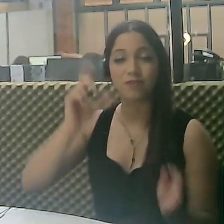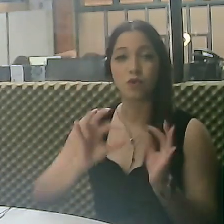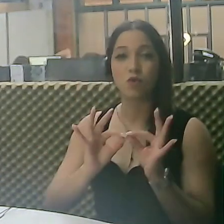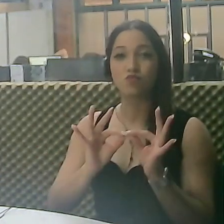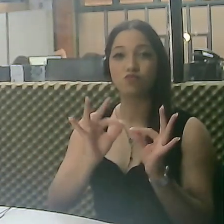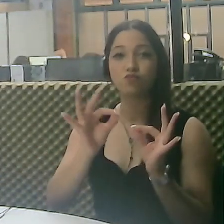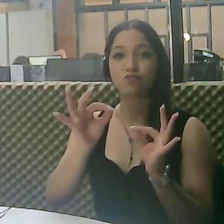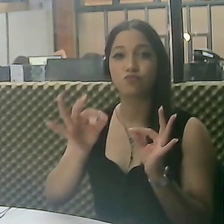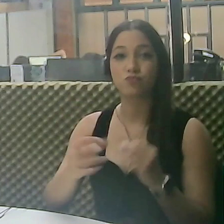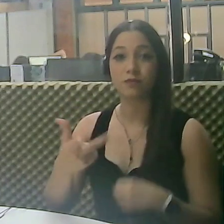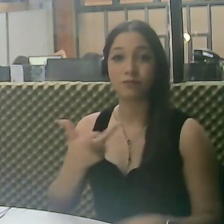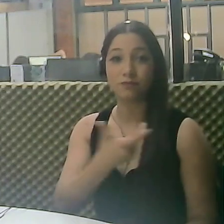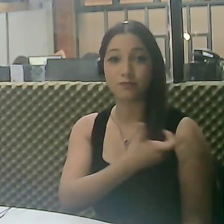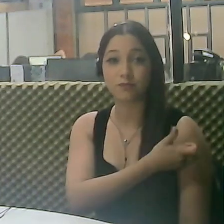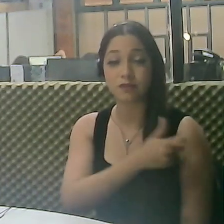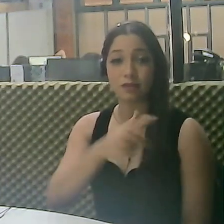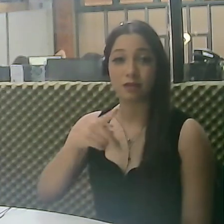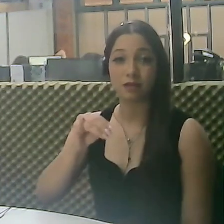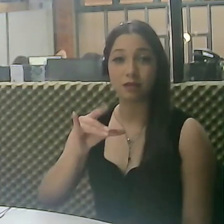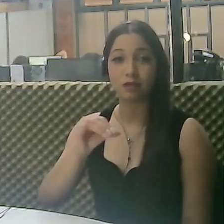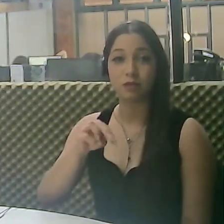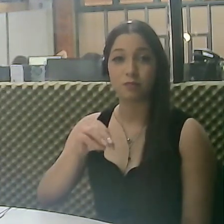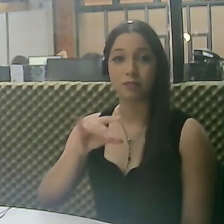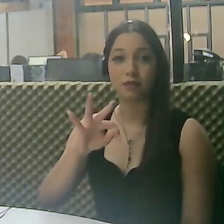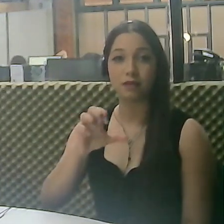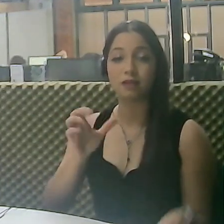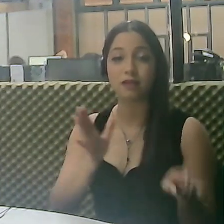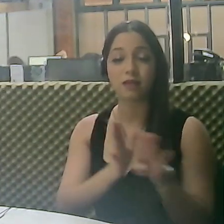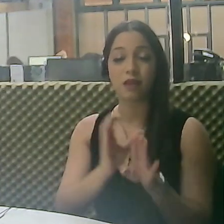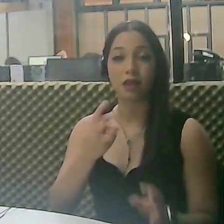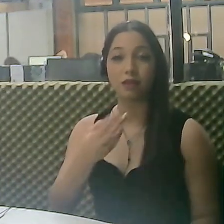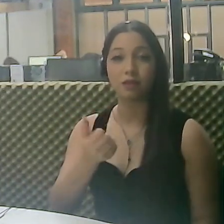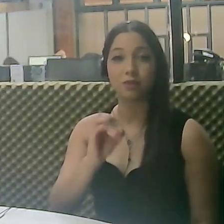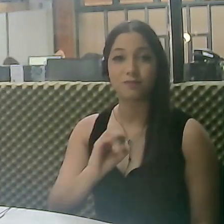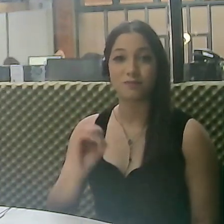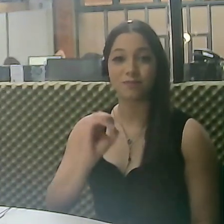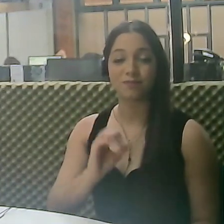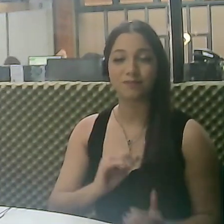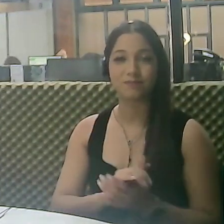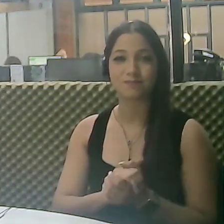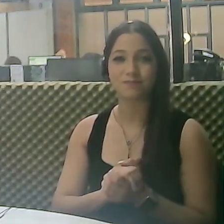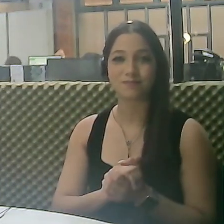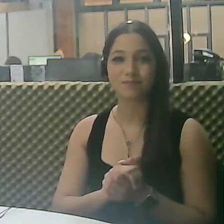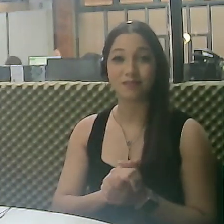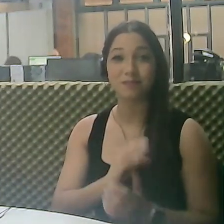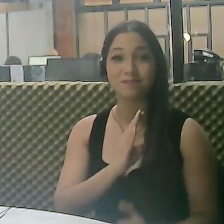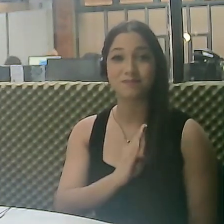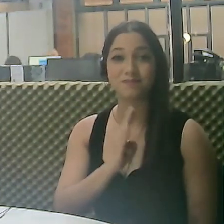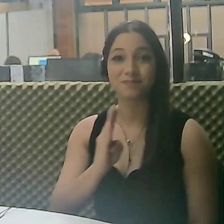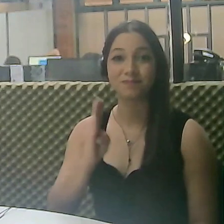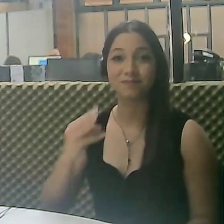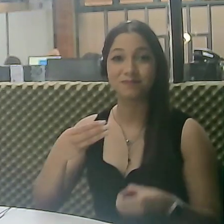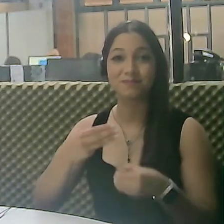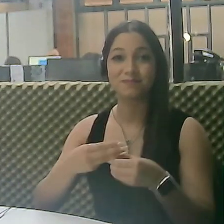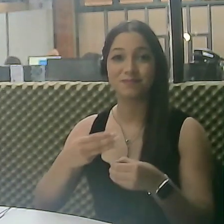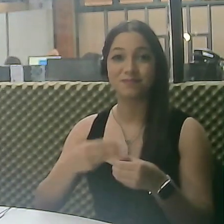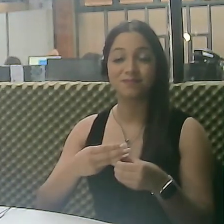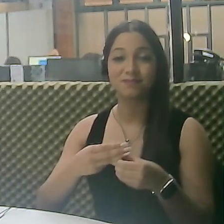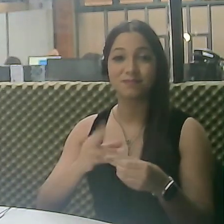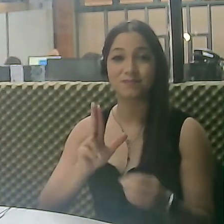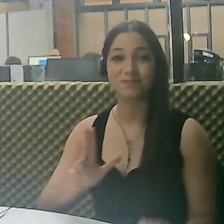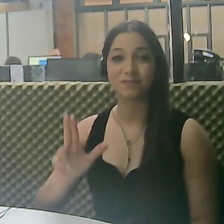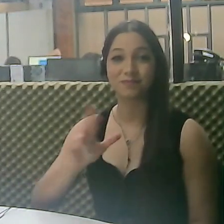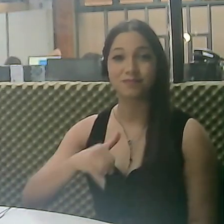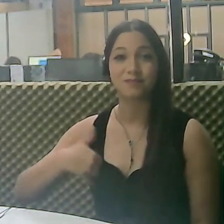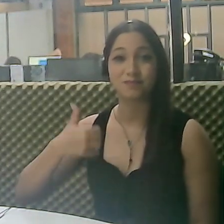de vacinação contra pólio até o dia 31 de outubro. E ainda, a Biblioteca Pública Municipal de Uberlândia